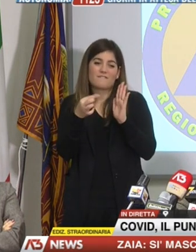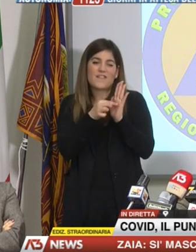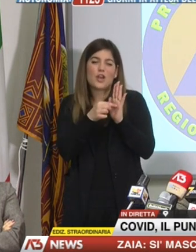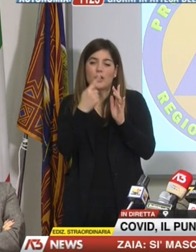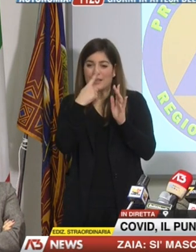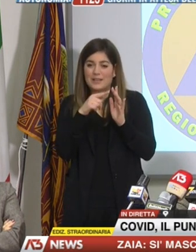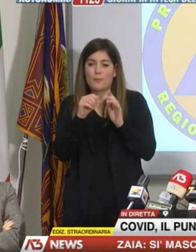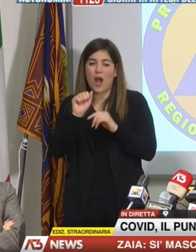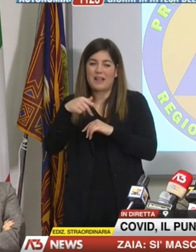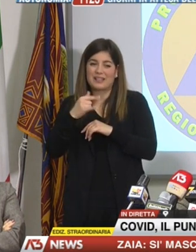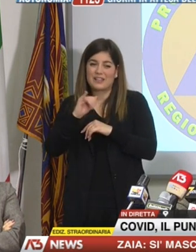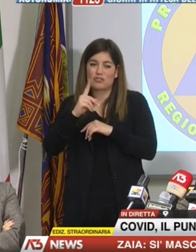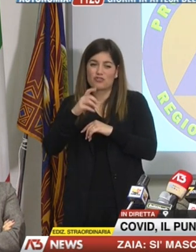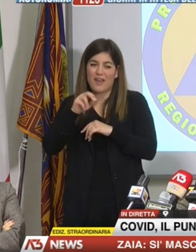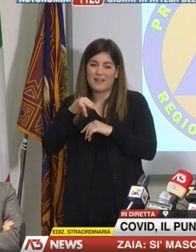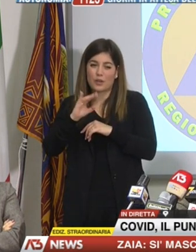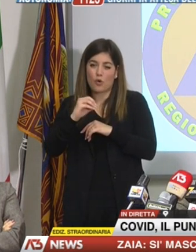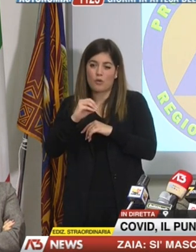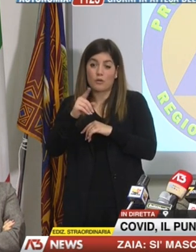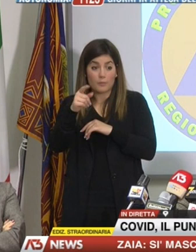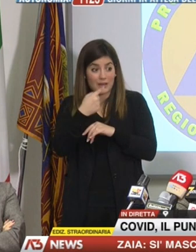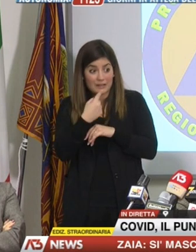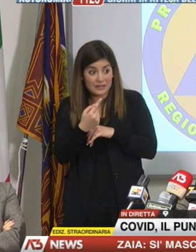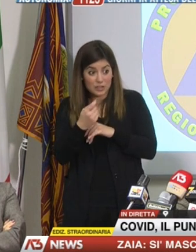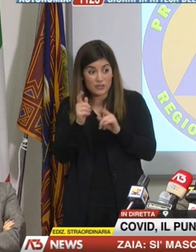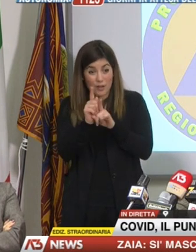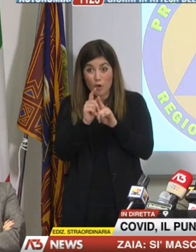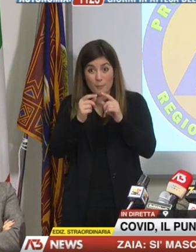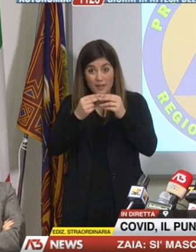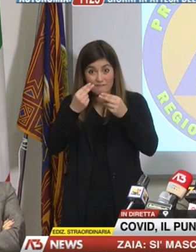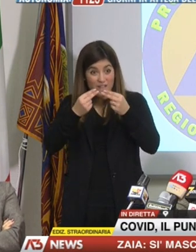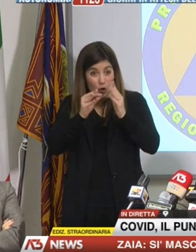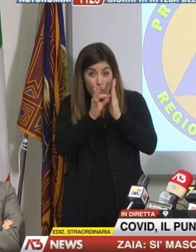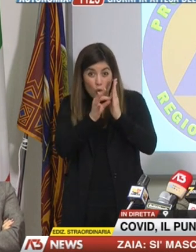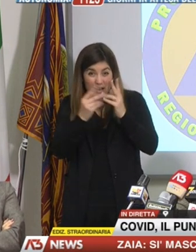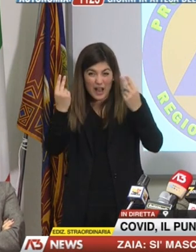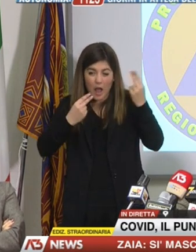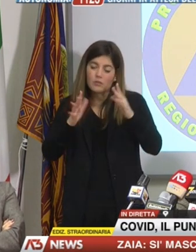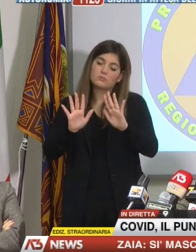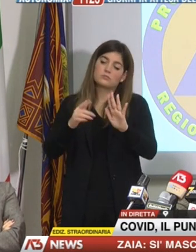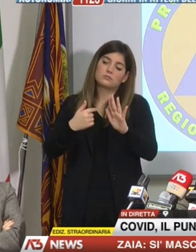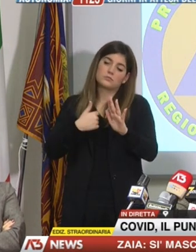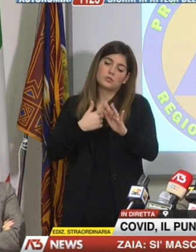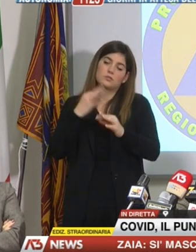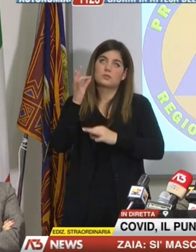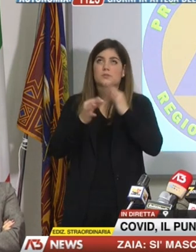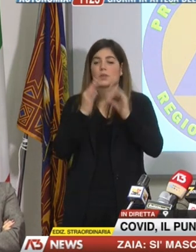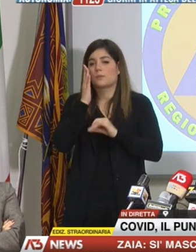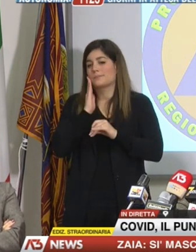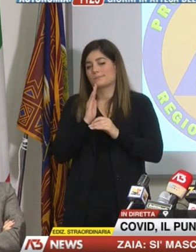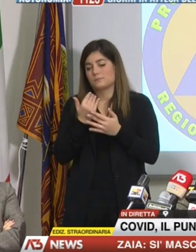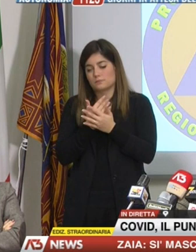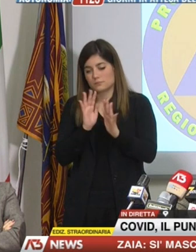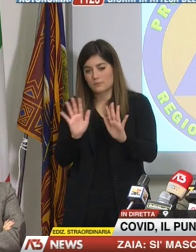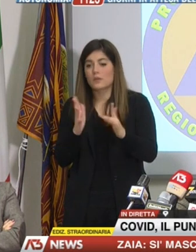Ma è rapido, ti dà anche la quantità di virus? C'è un valore di calcolo, adesso non fatemelo spiegare, c'è un valore che c'è questo